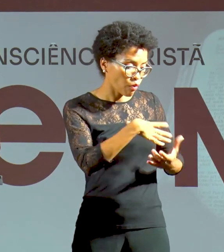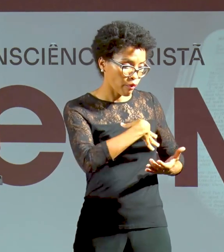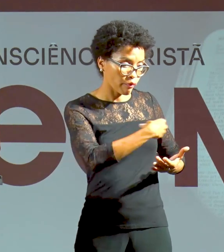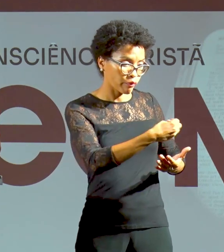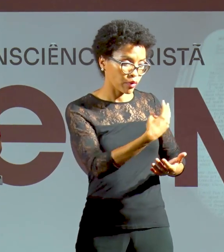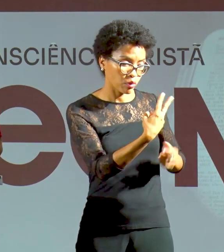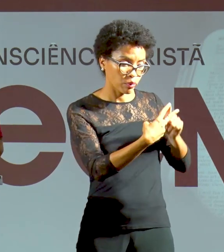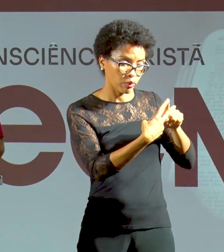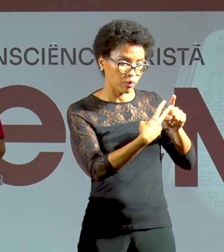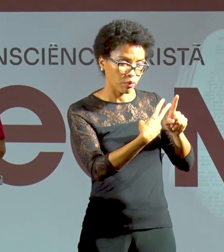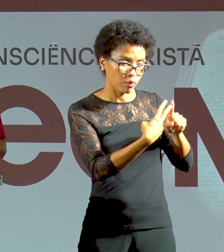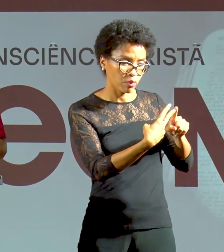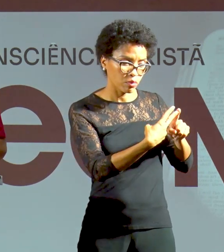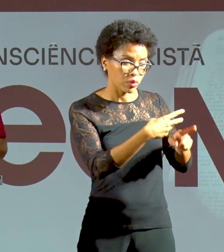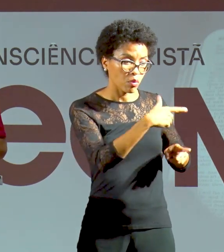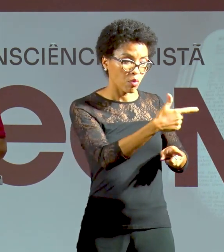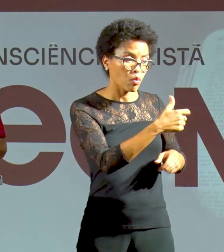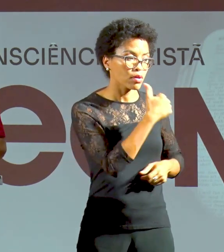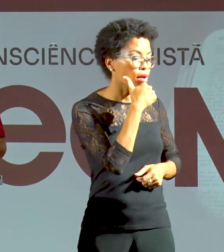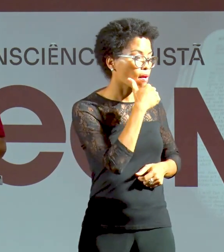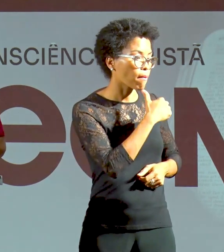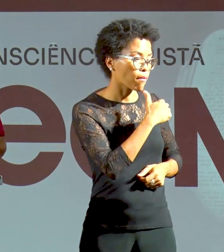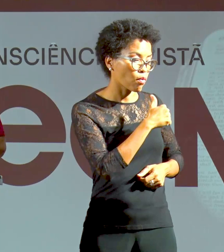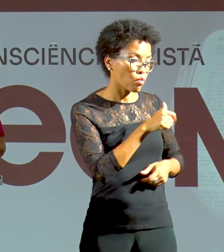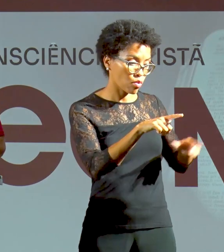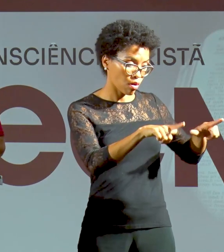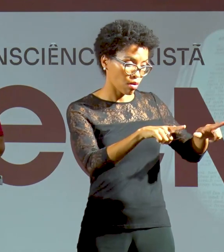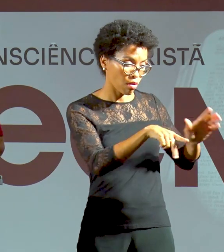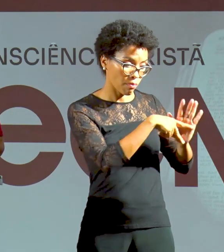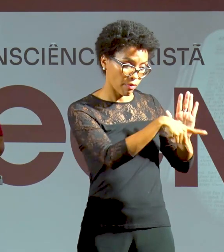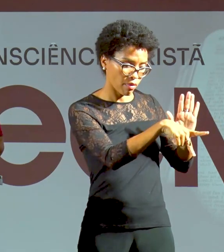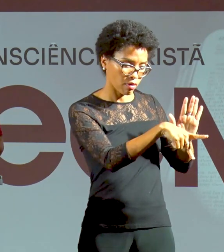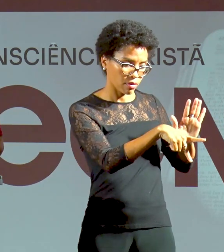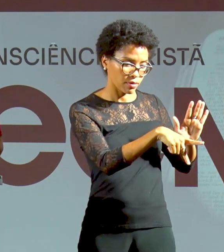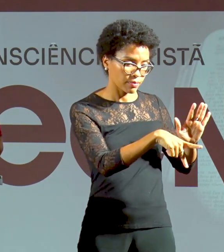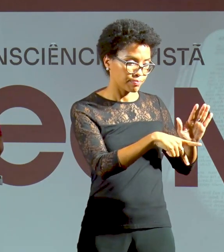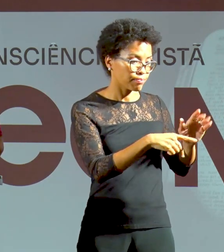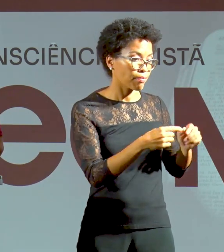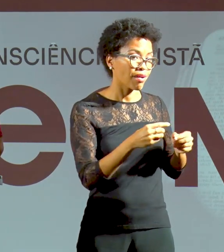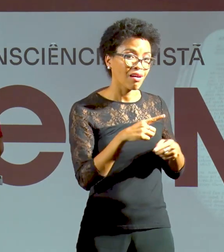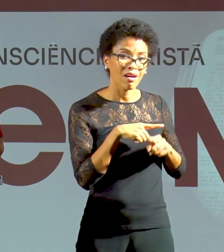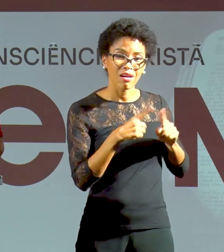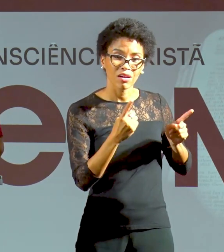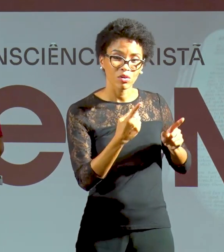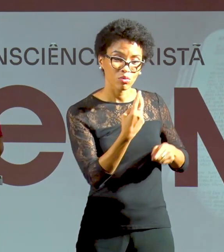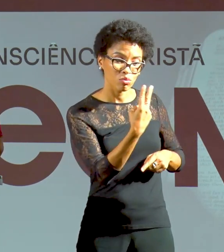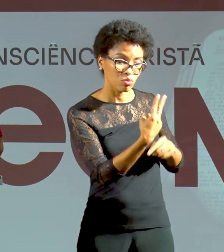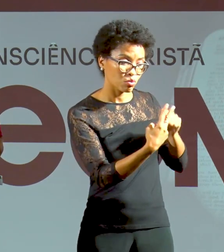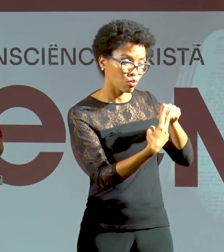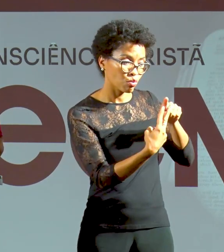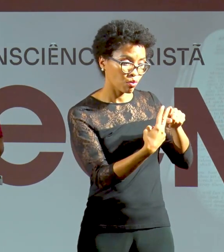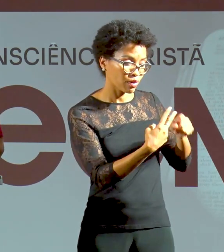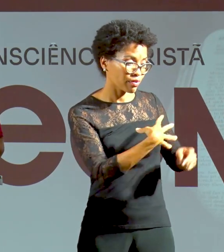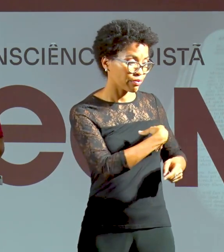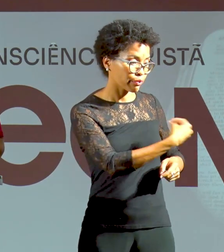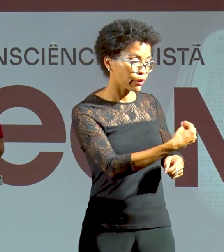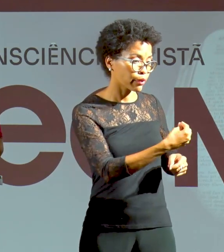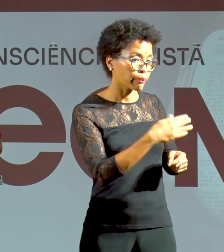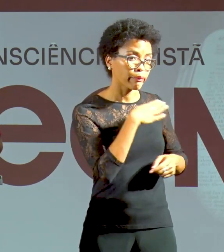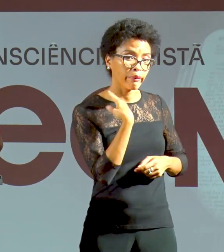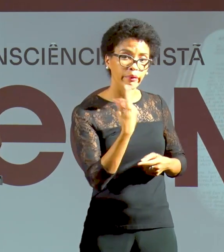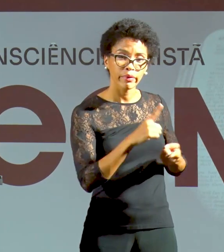10 anos morreram também ambos malom e que Leon ficando assim a mulher desamparada de seus dois filhos